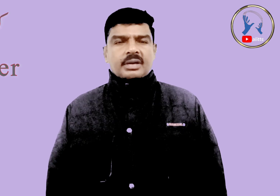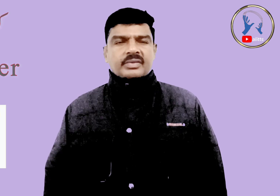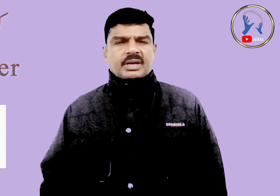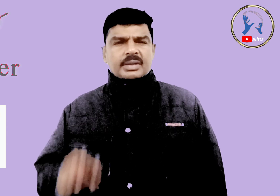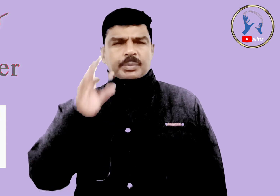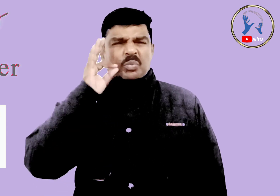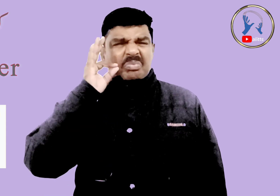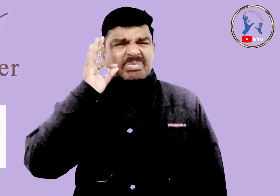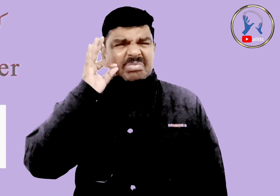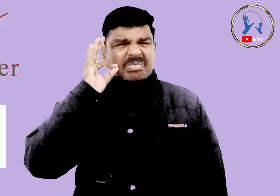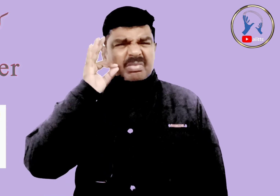कड़वा,